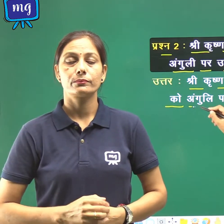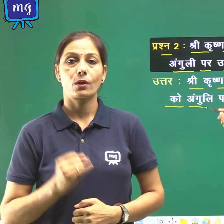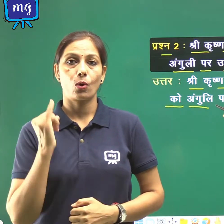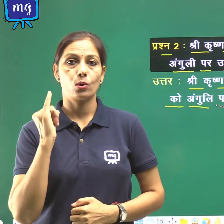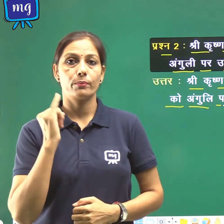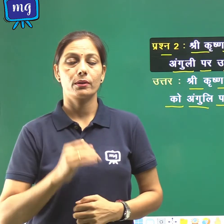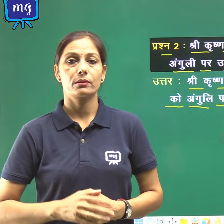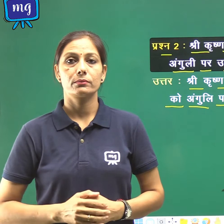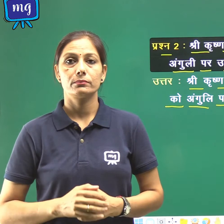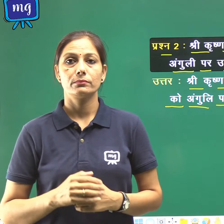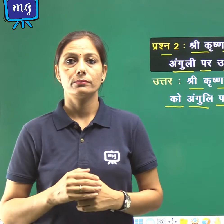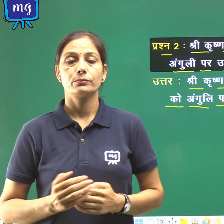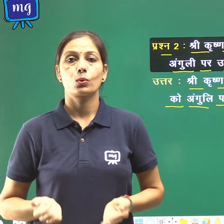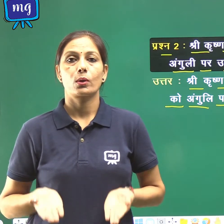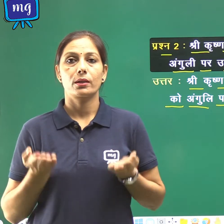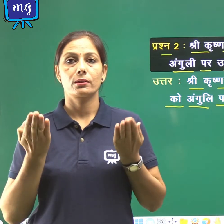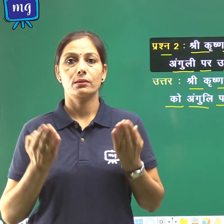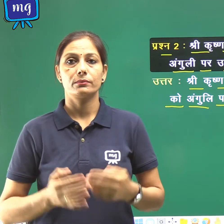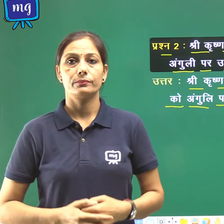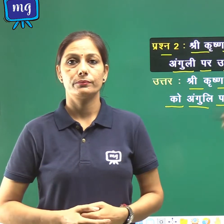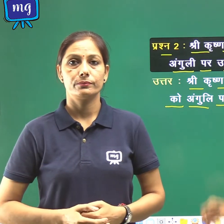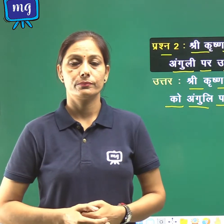अंगुली पर उठाया था।